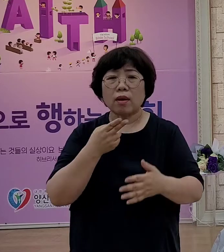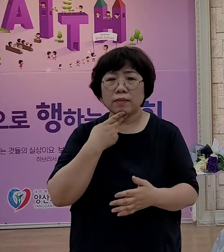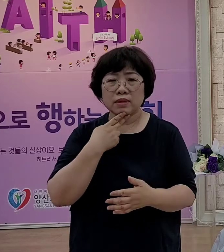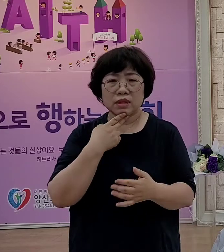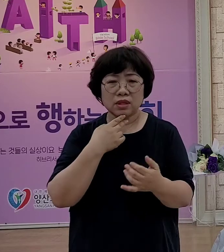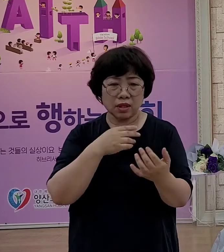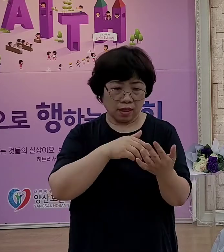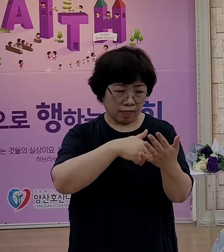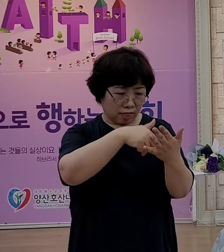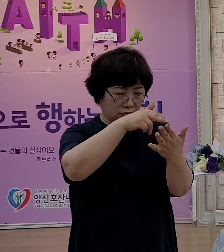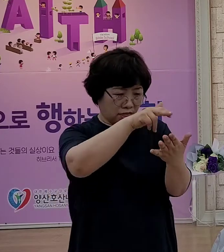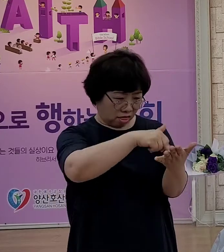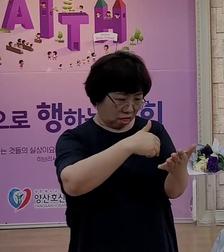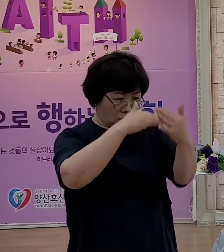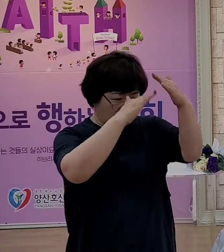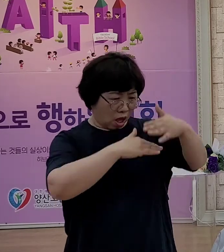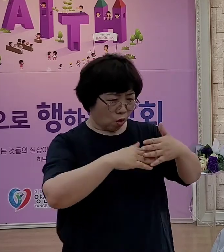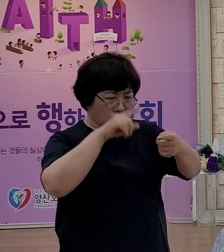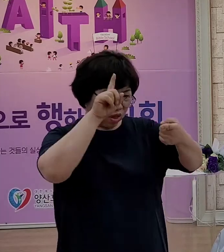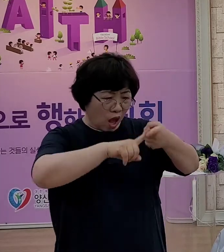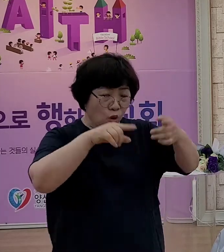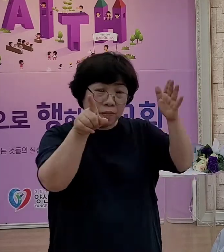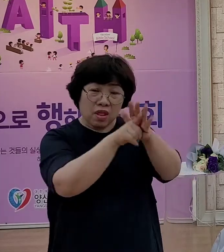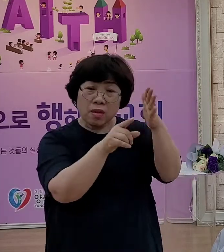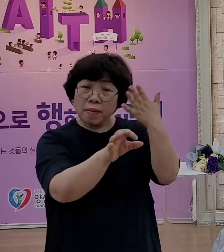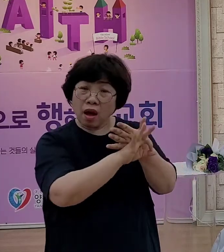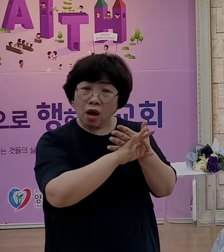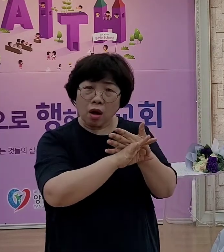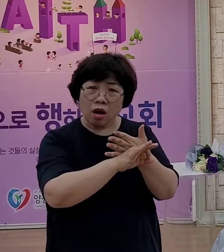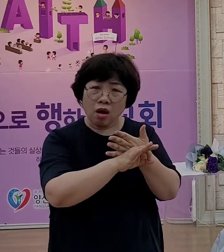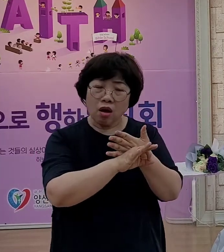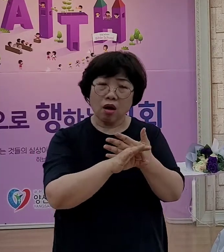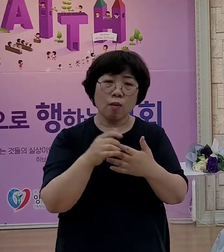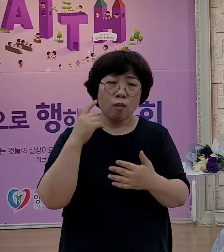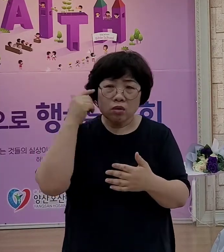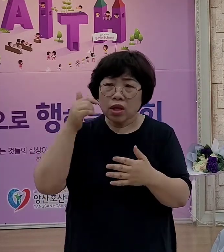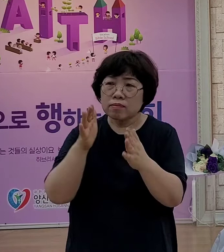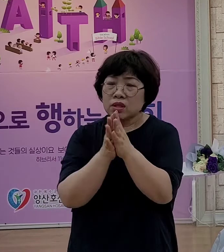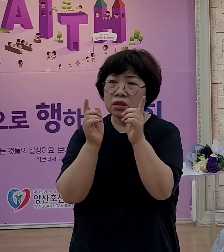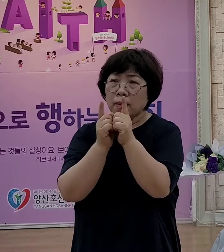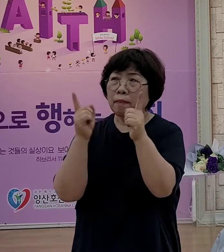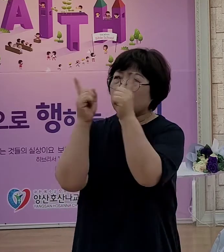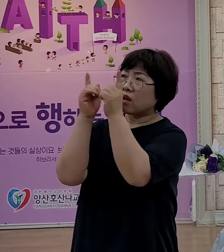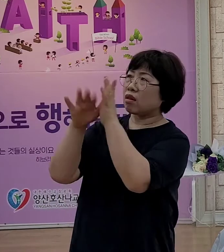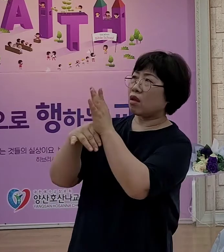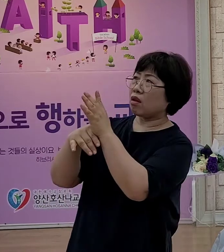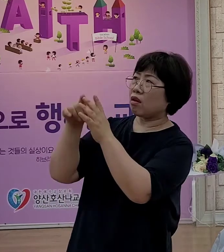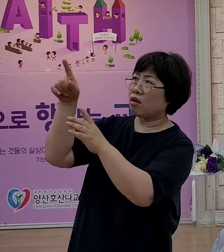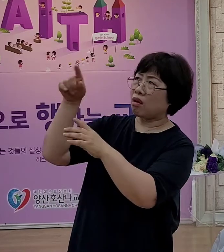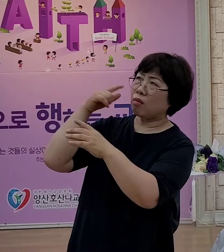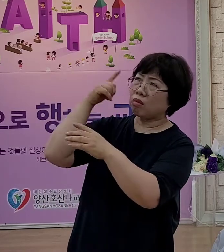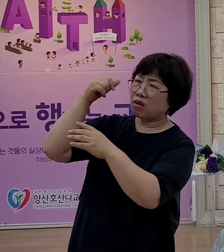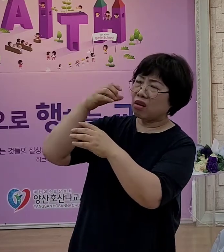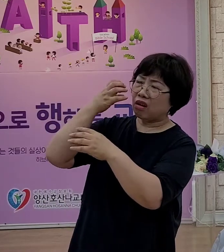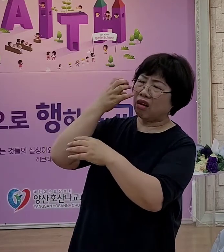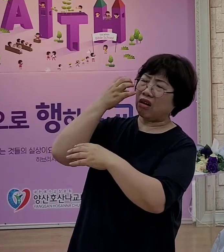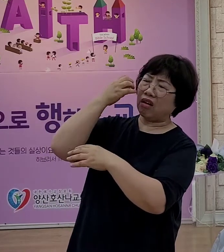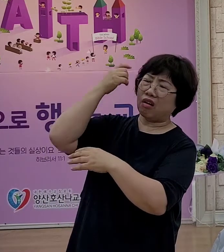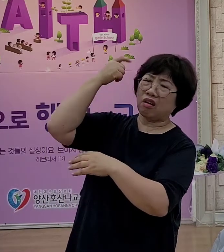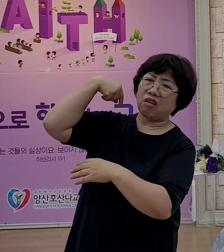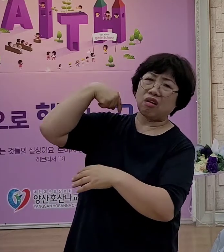멀쩡한 집사 얘기 딱 듣고 그냥 그런 줄 알면 저를 볼 때 여기 앉아 계시도 얼마나 저를 색안경을 끼고 보시겠어요.